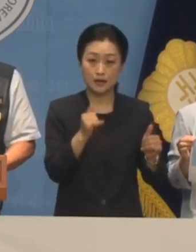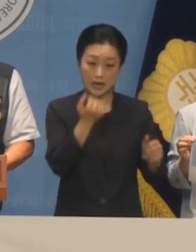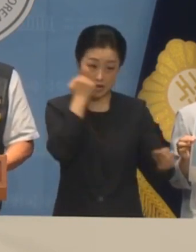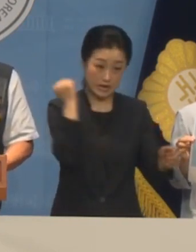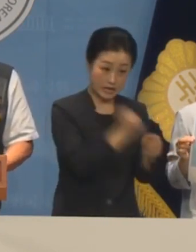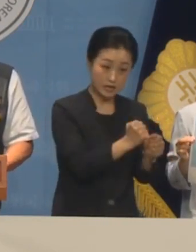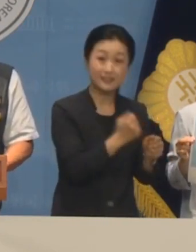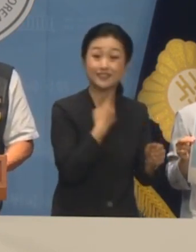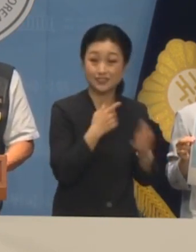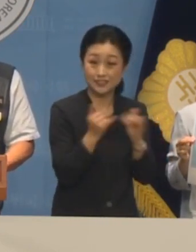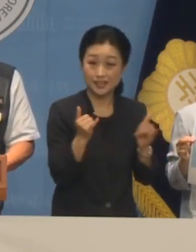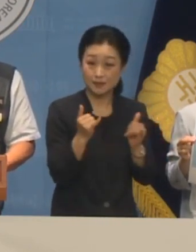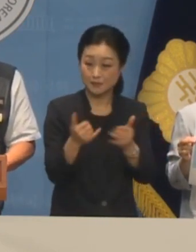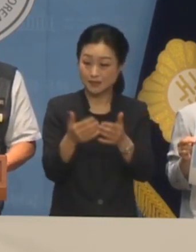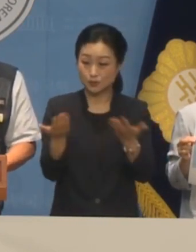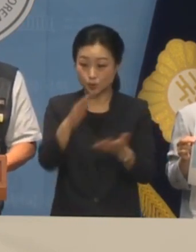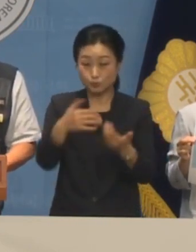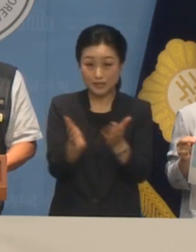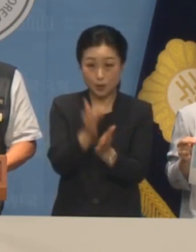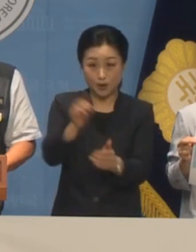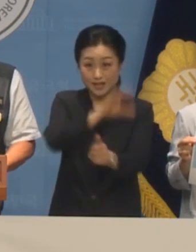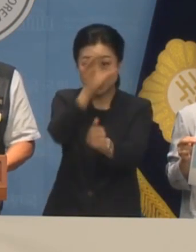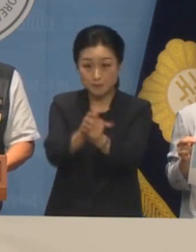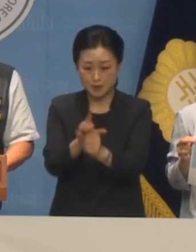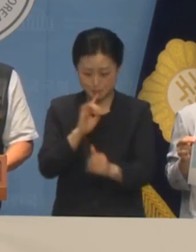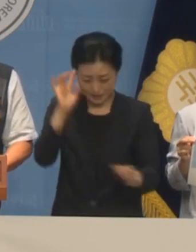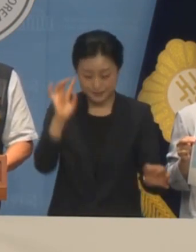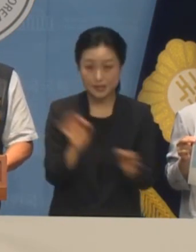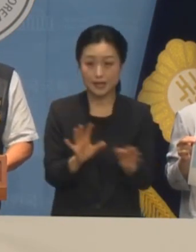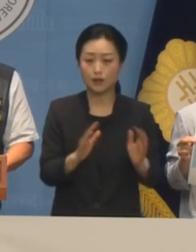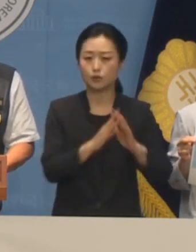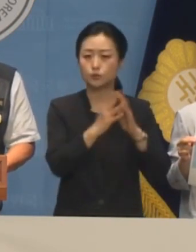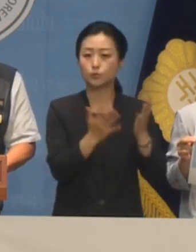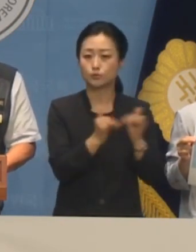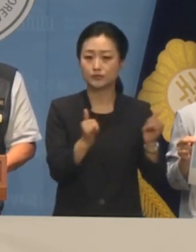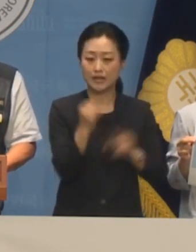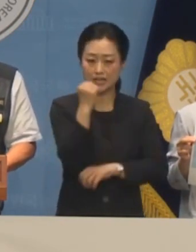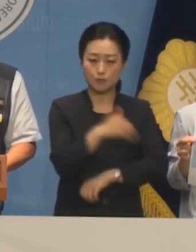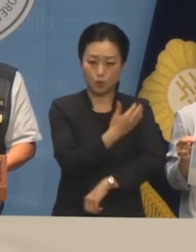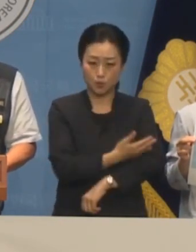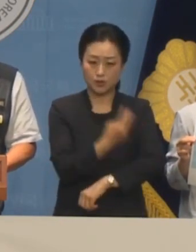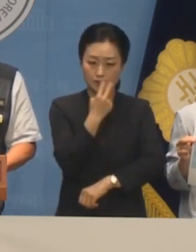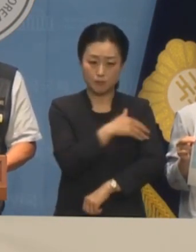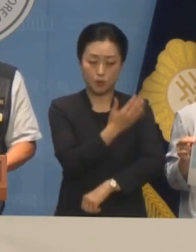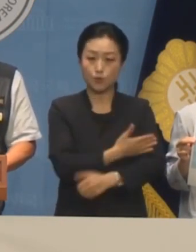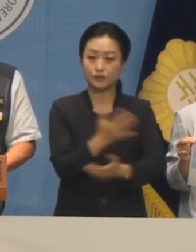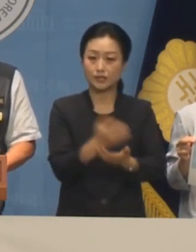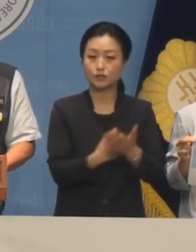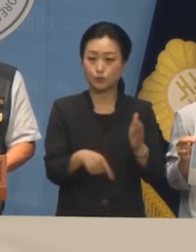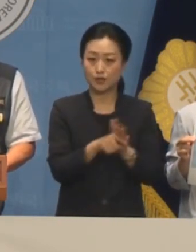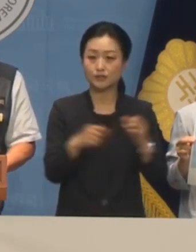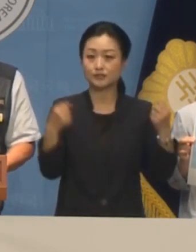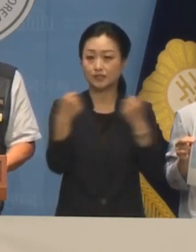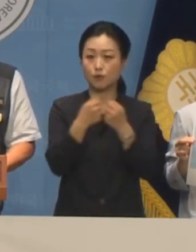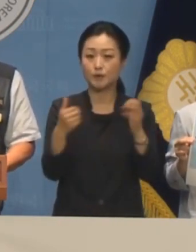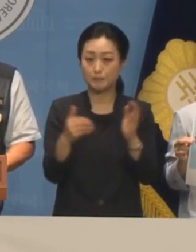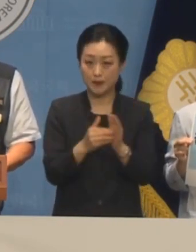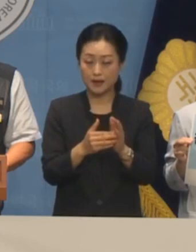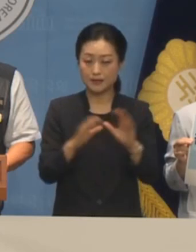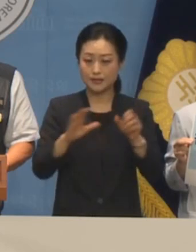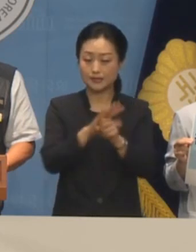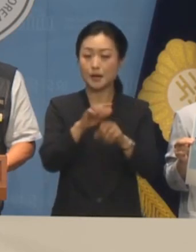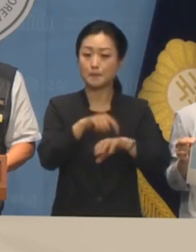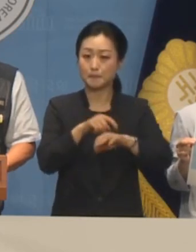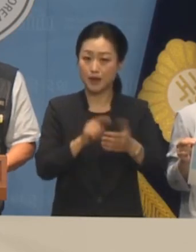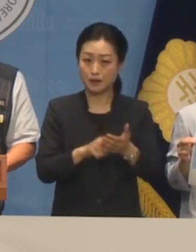장 주임으로 임명됐다고 합니다 건설노조는 오랫동안 노동 기본권과 생존권을 쟁취하기 위해 싸워왔습니다 애국 시이고